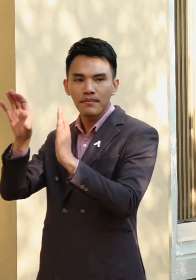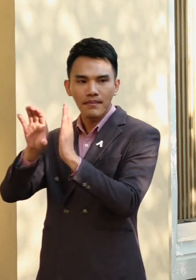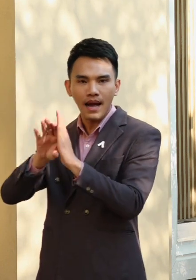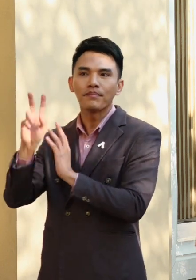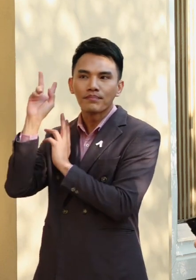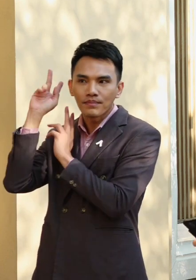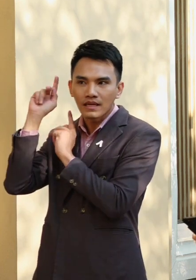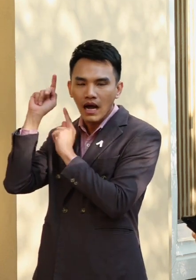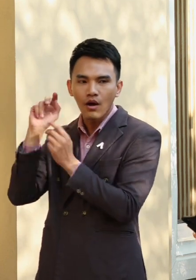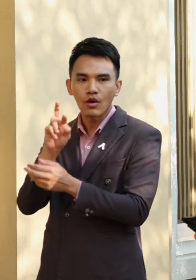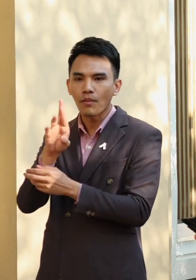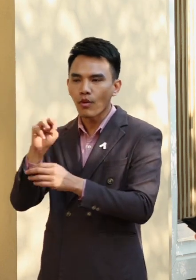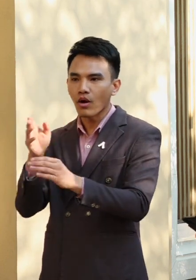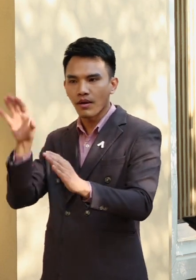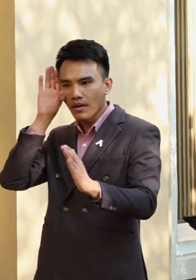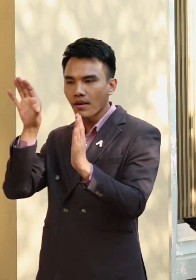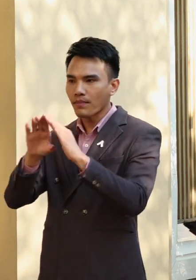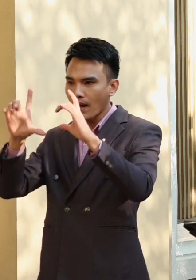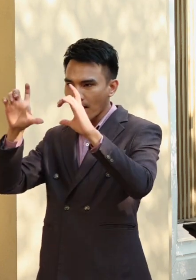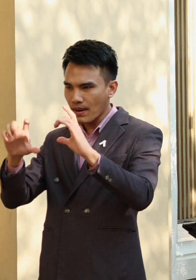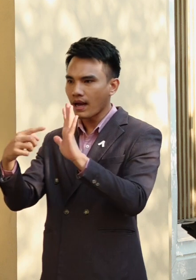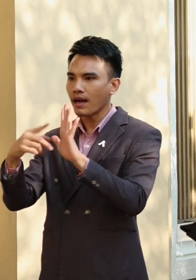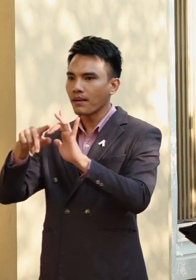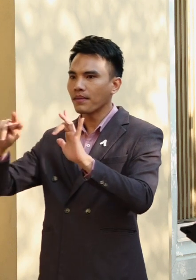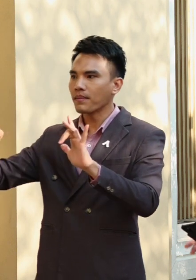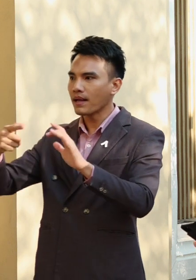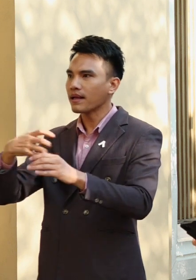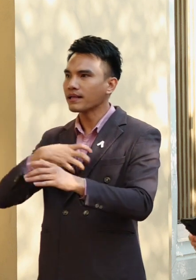มาร่วมกับแม่นา